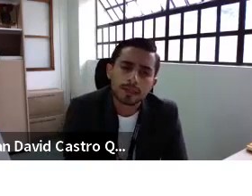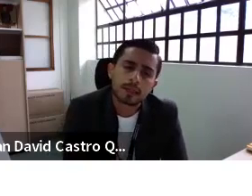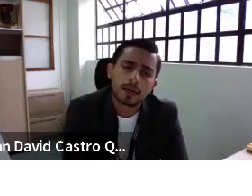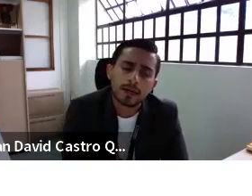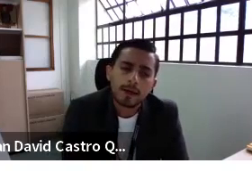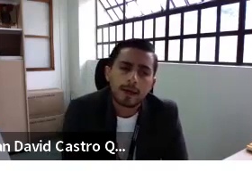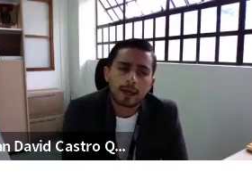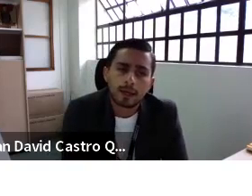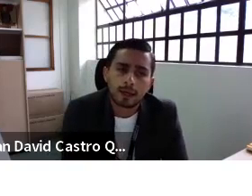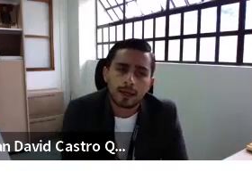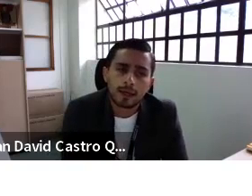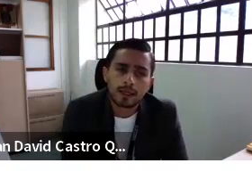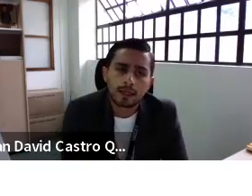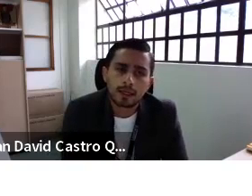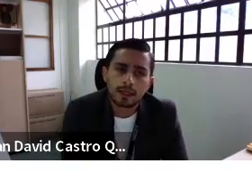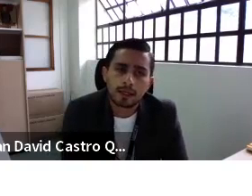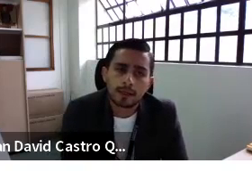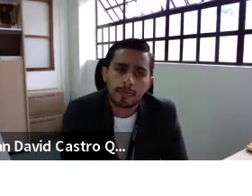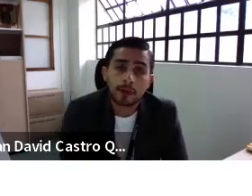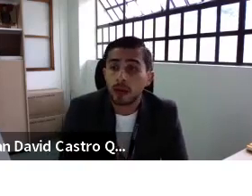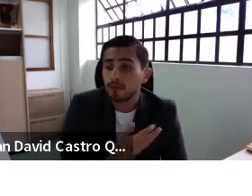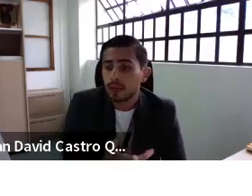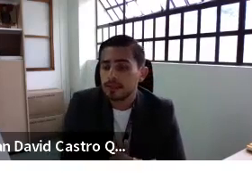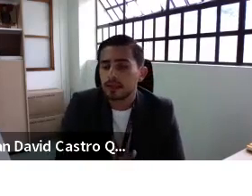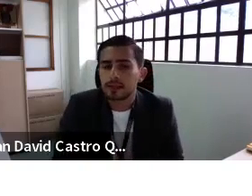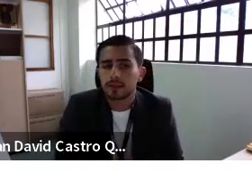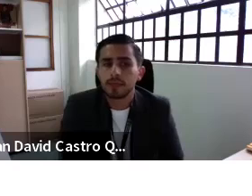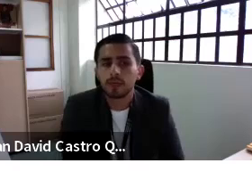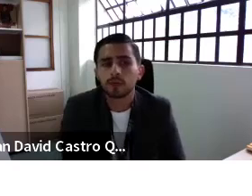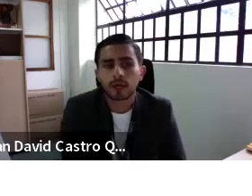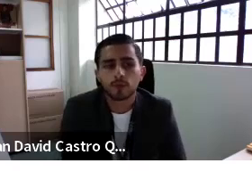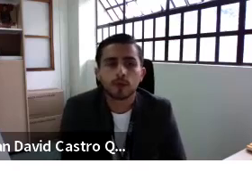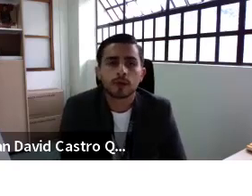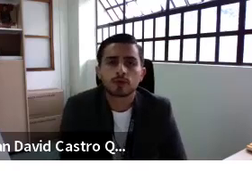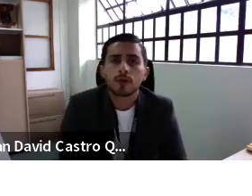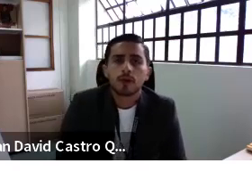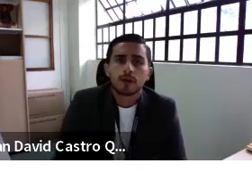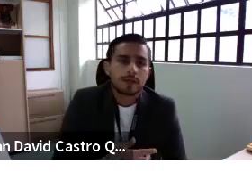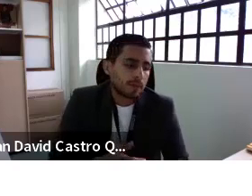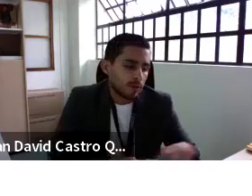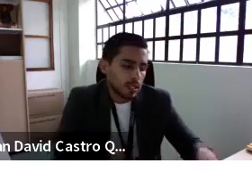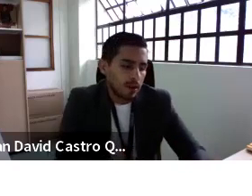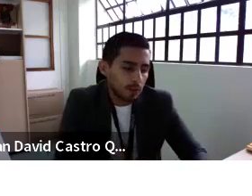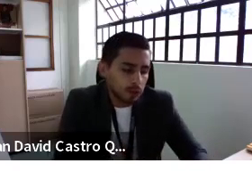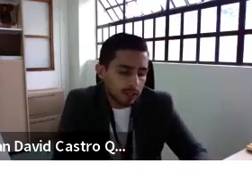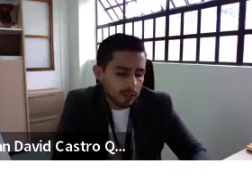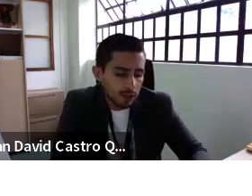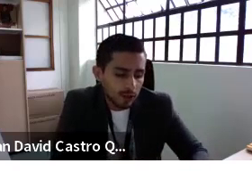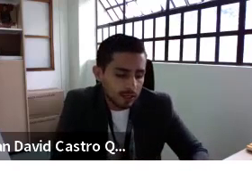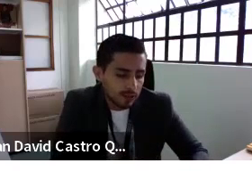etcétera y bueno es interesante el video porque uno de los siempre nos ha llamado mucho la atención lo que dice